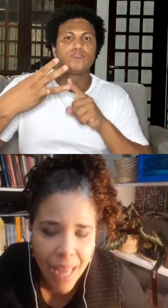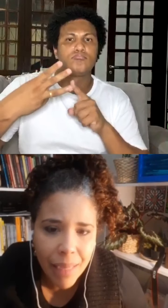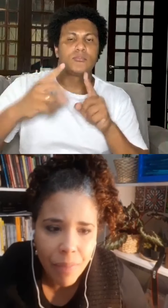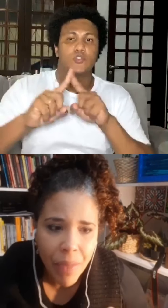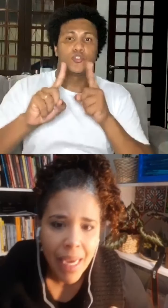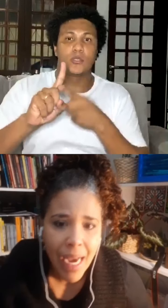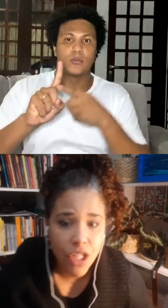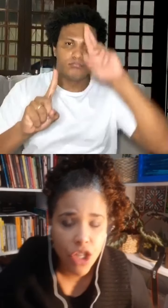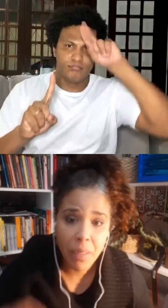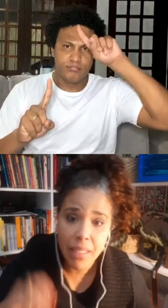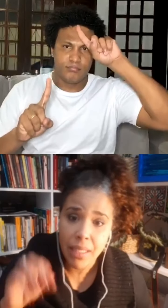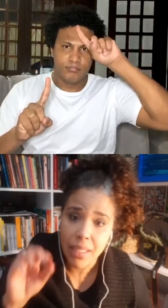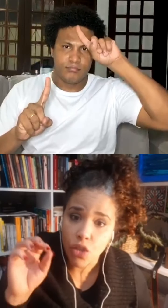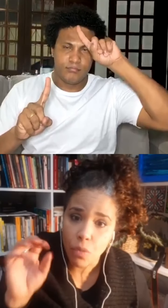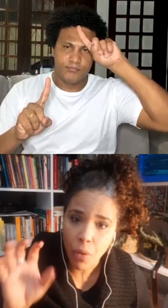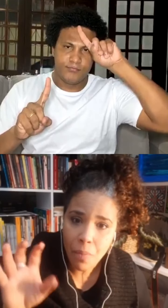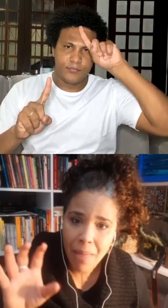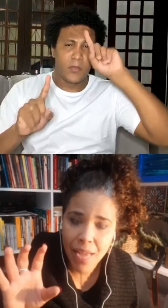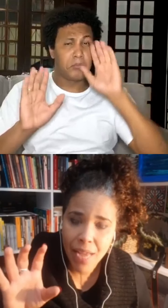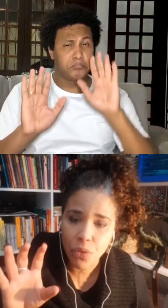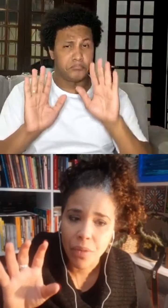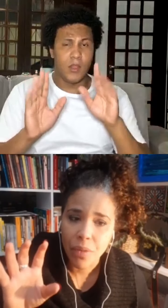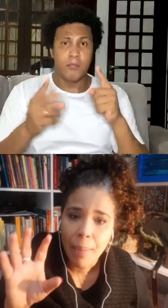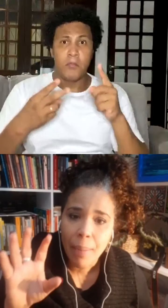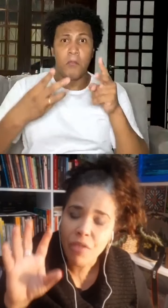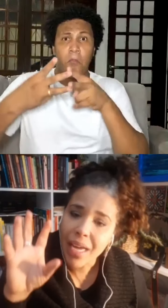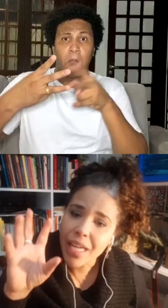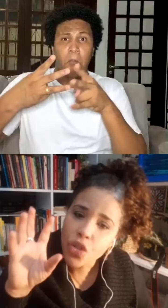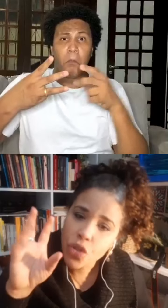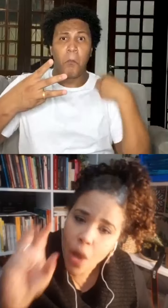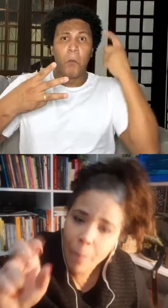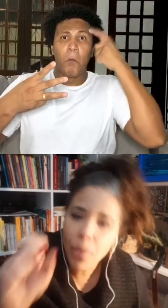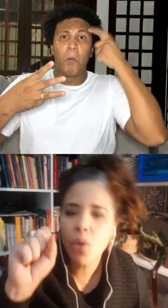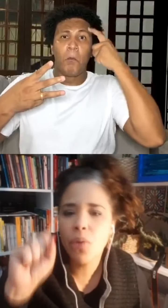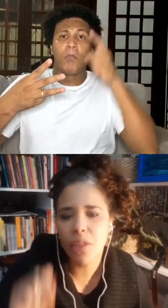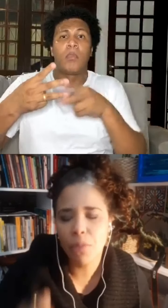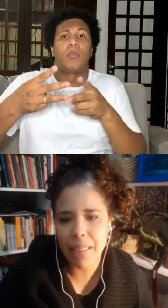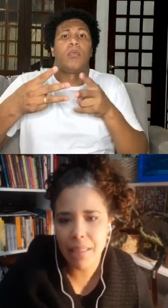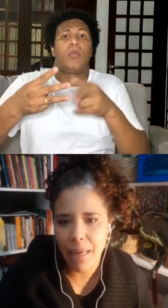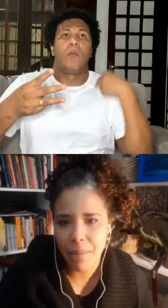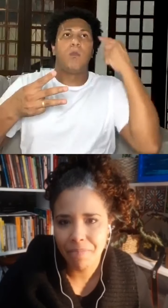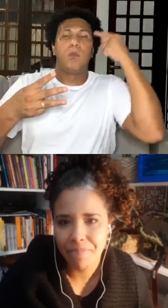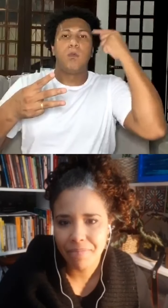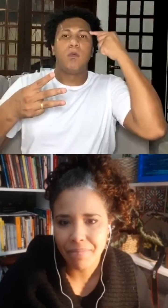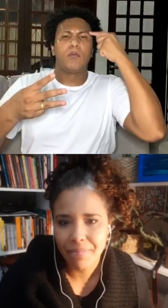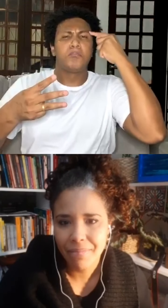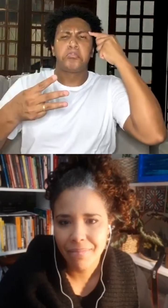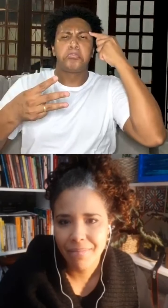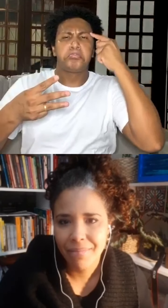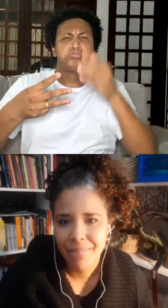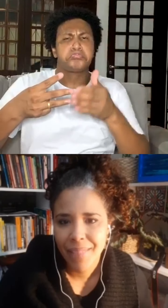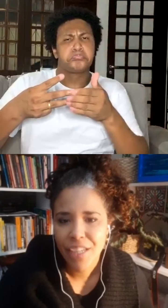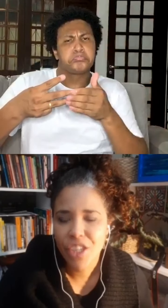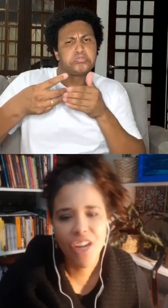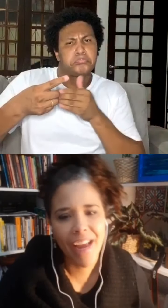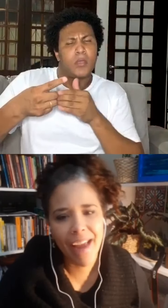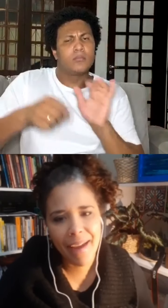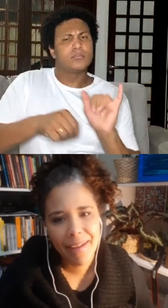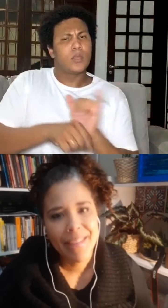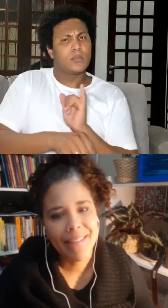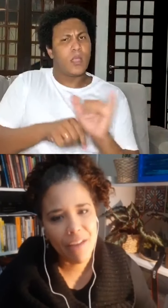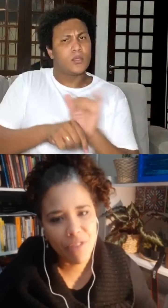planejada. A gente precisa de um bom método para ficar só por conta do prazer, que já